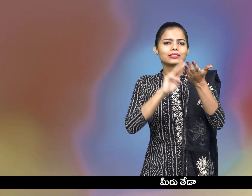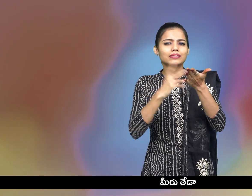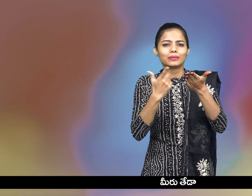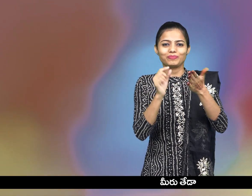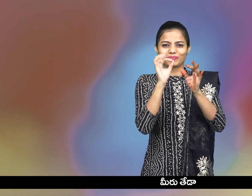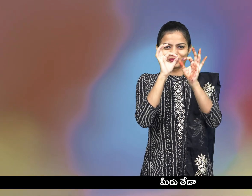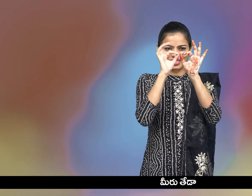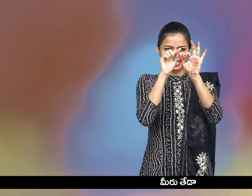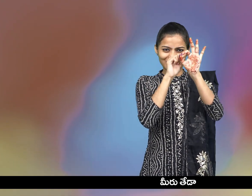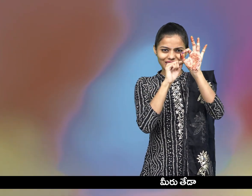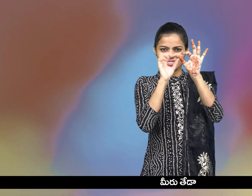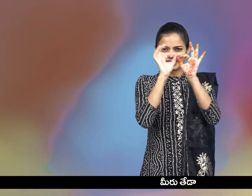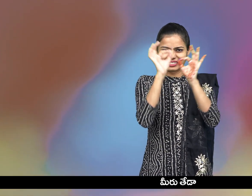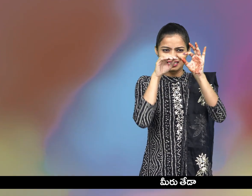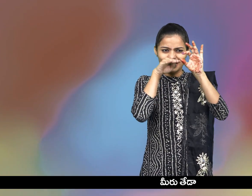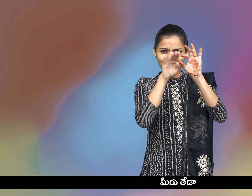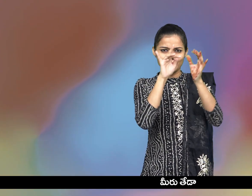మీరు తేడా